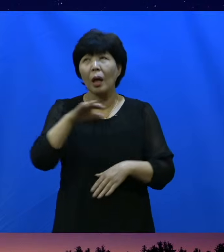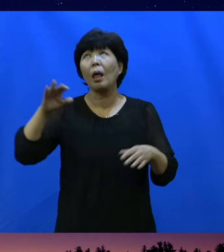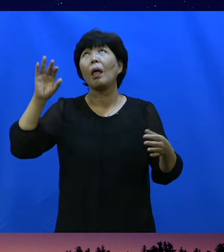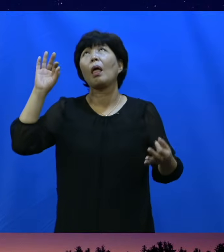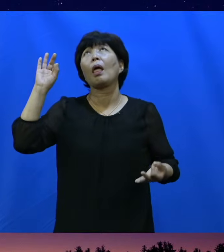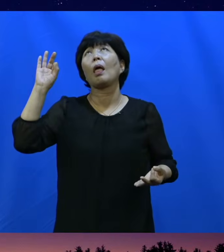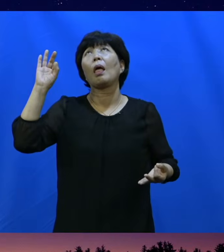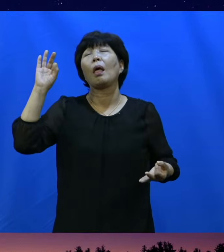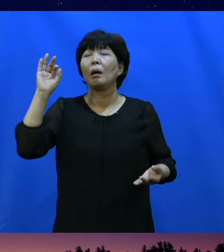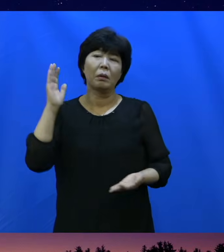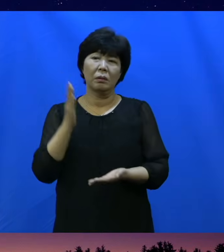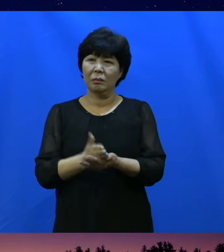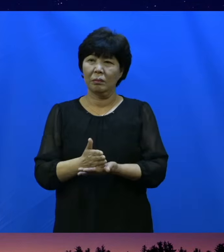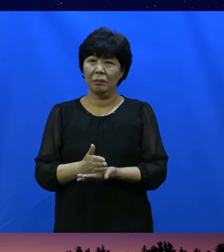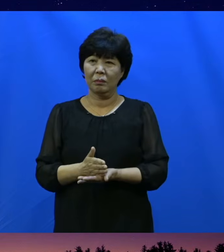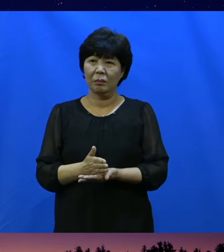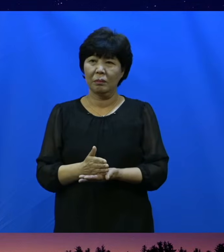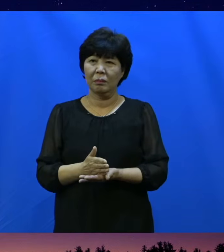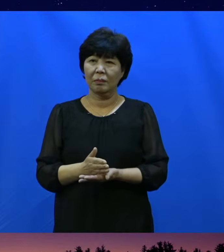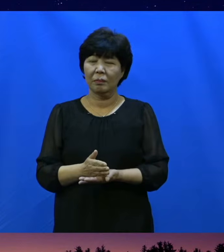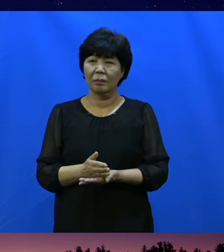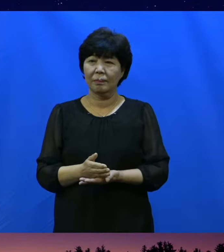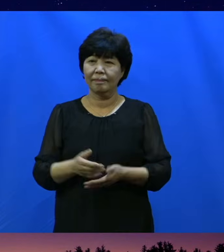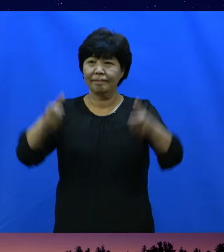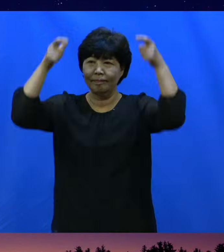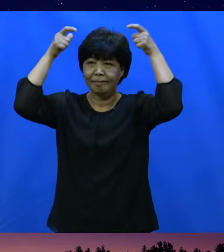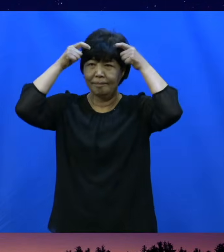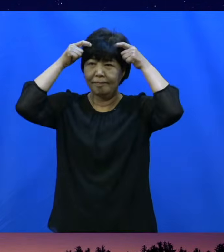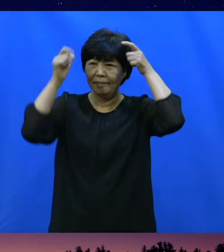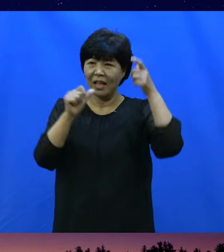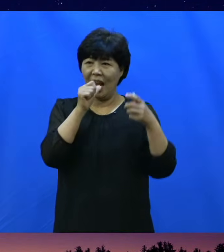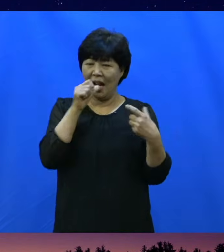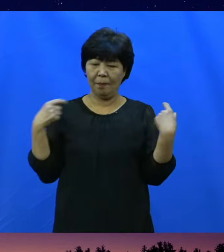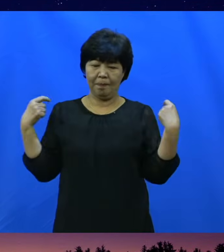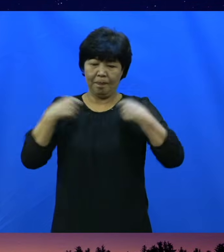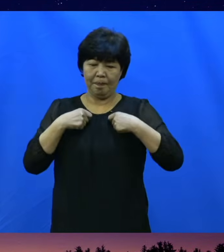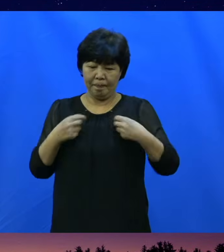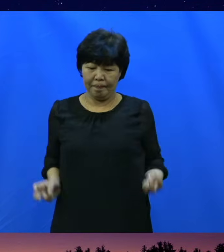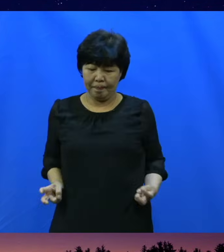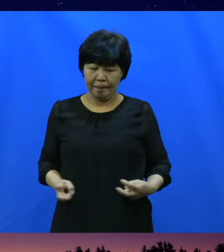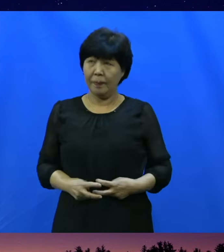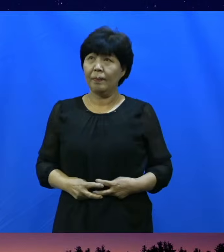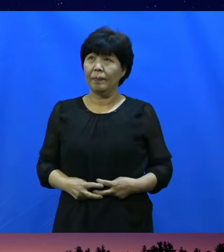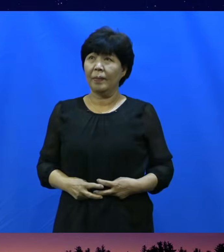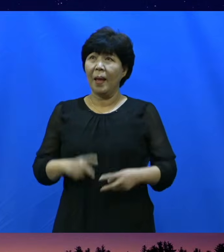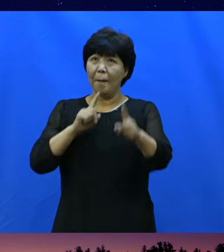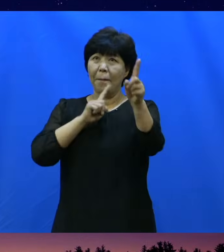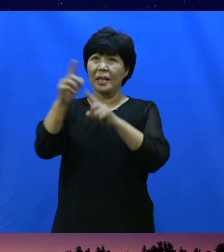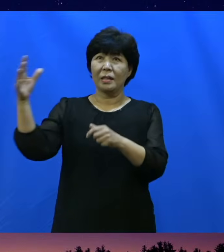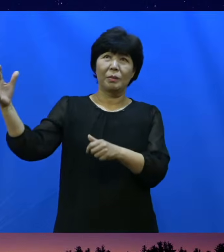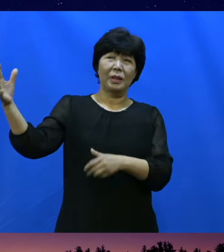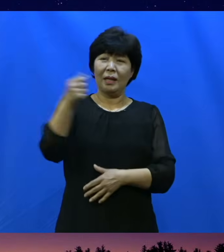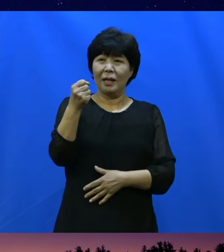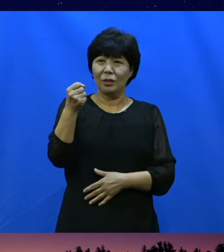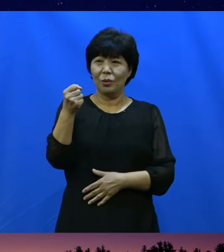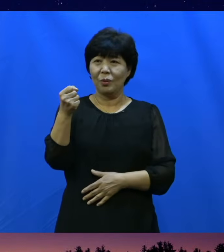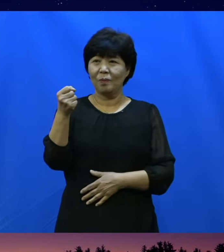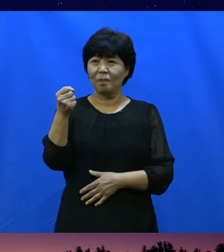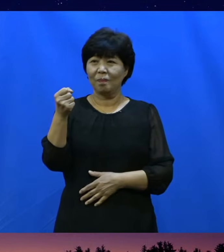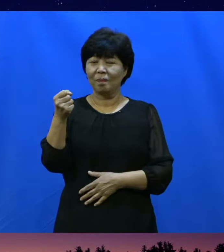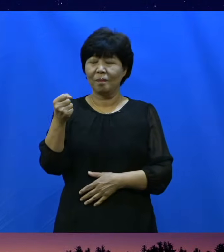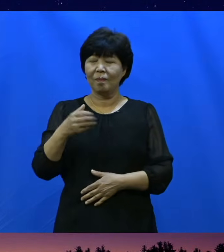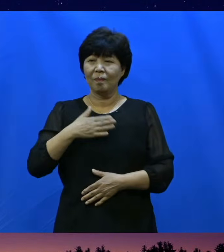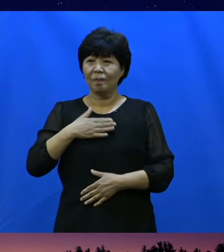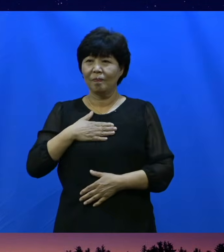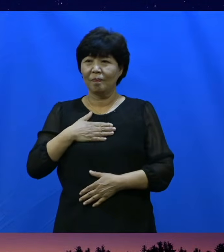돼요. 전신 갑주를 입고 무장해야 합니다. 성경의 검으로 맞서야 합니다. 우리의 신분을 확인해야 합니다. 뿐만